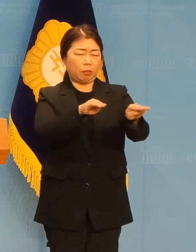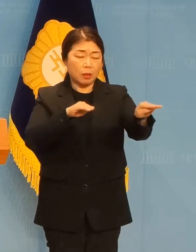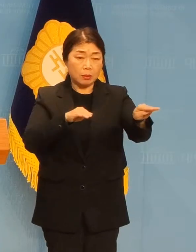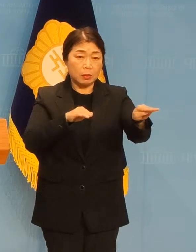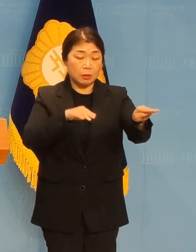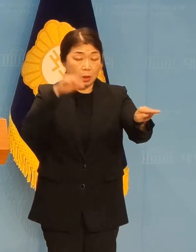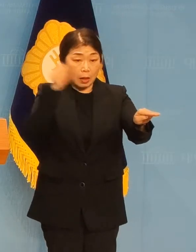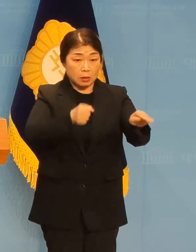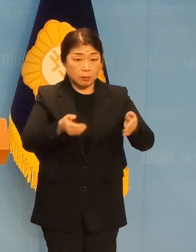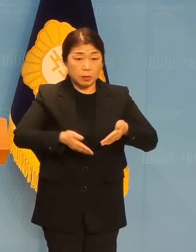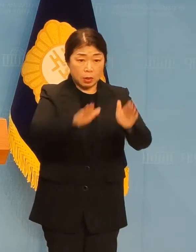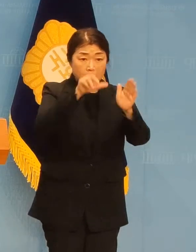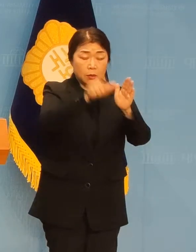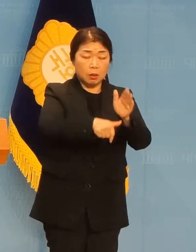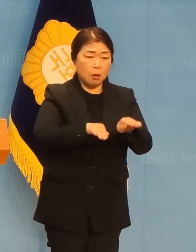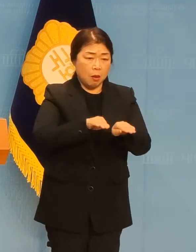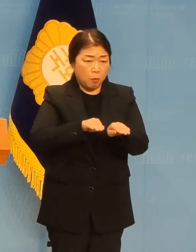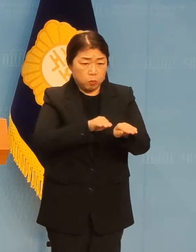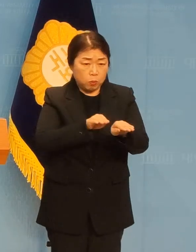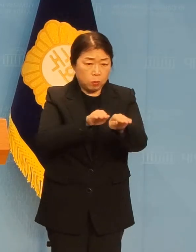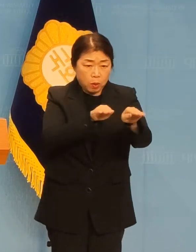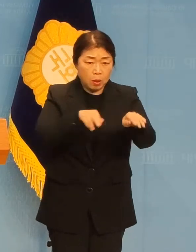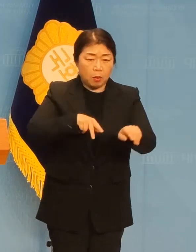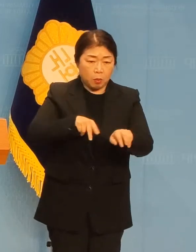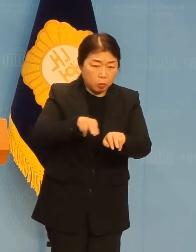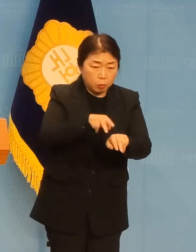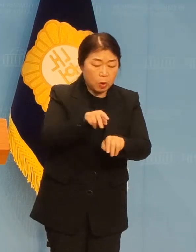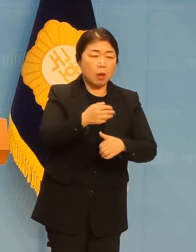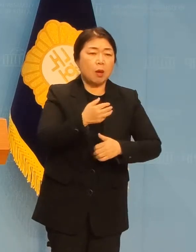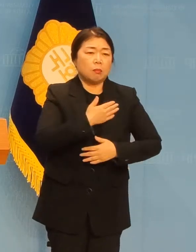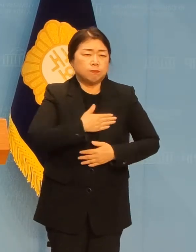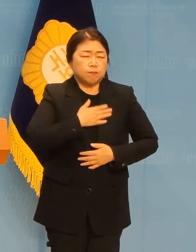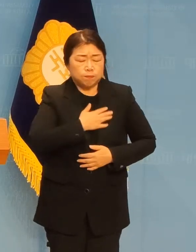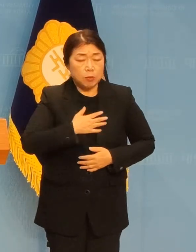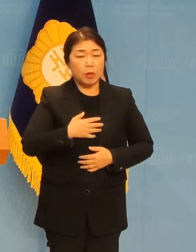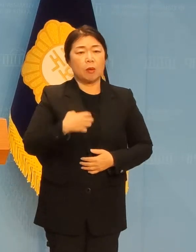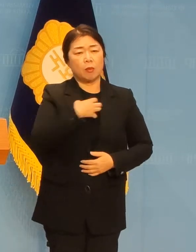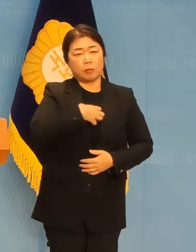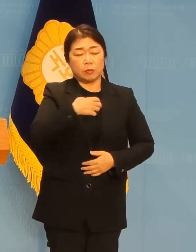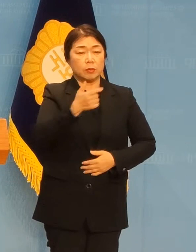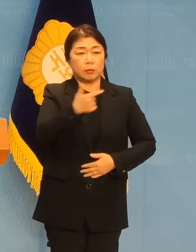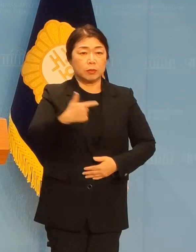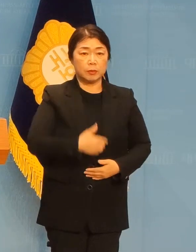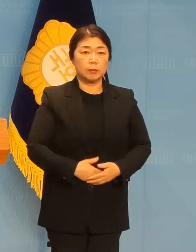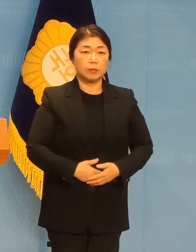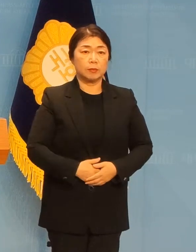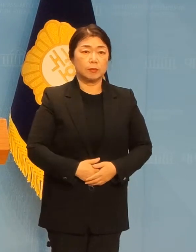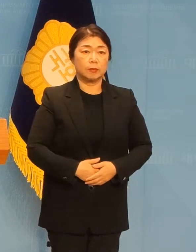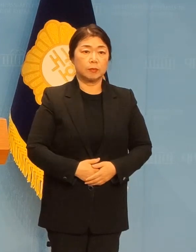빙판길을 위태롭게 걷느라 시민들의 안전이 우려되는 상황이 이어졌습니다.